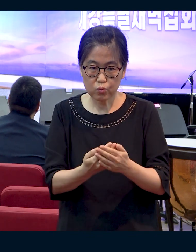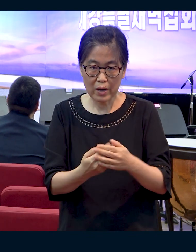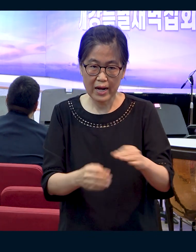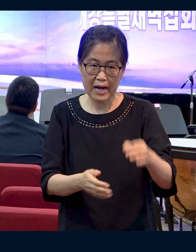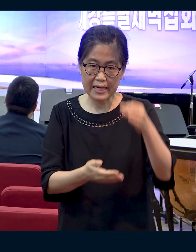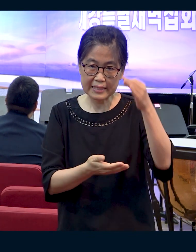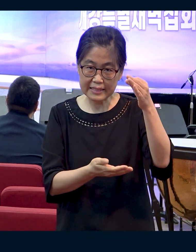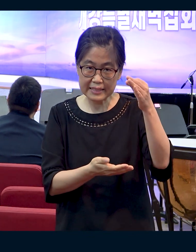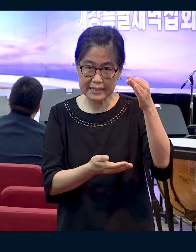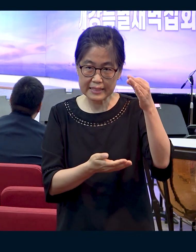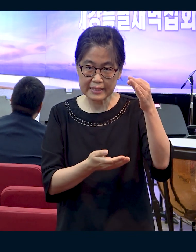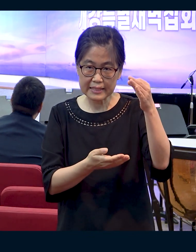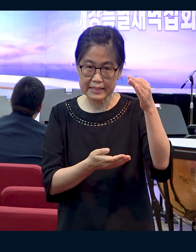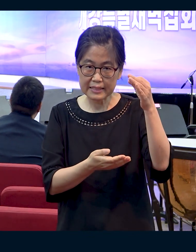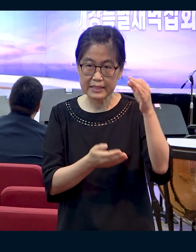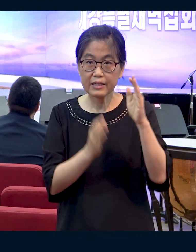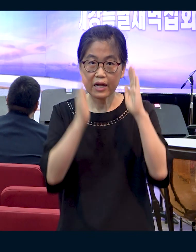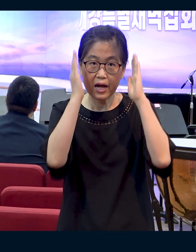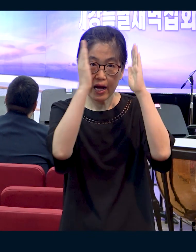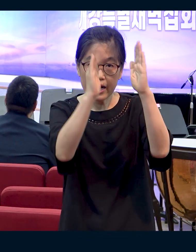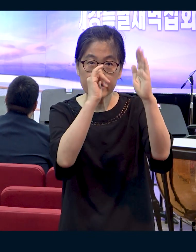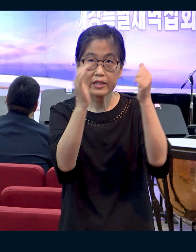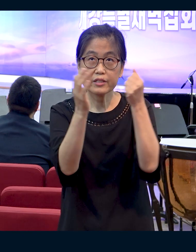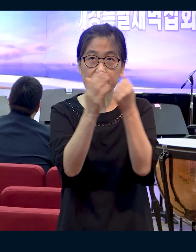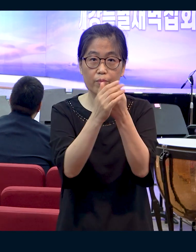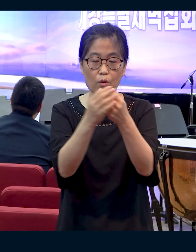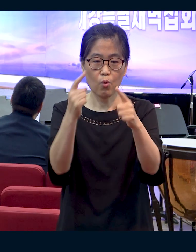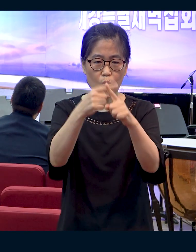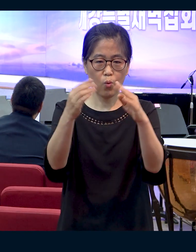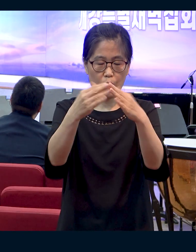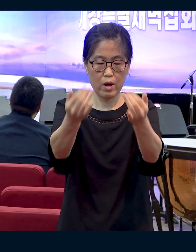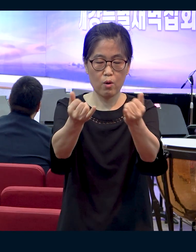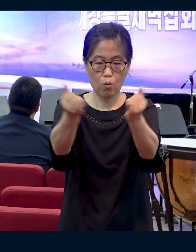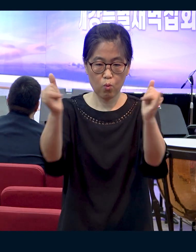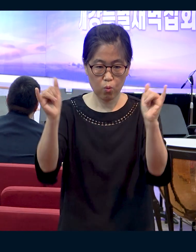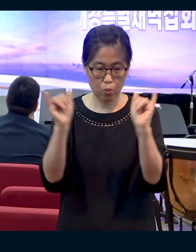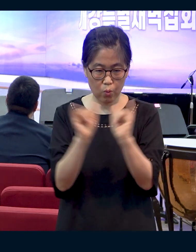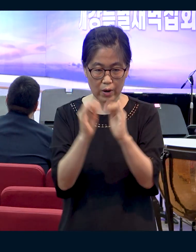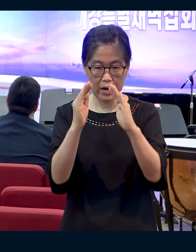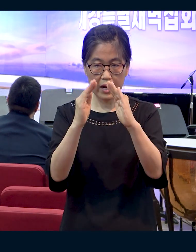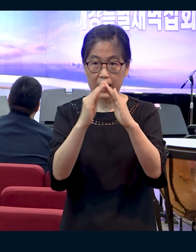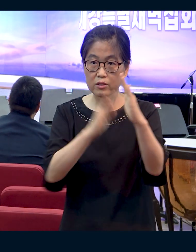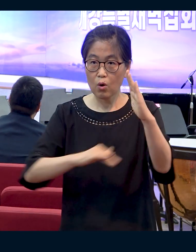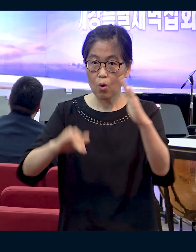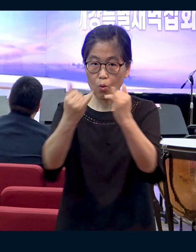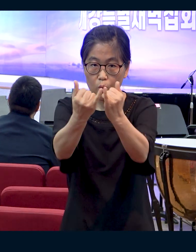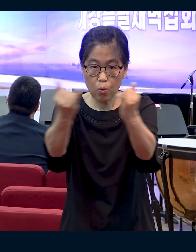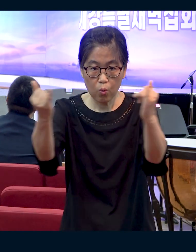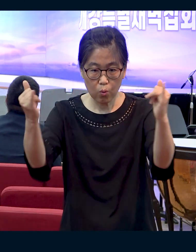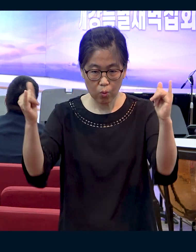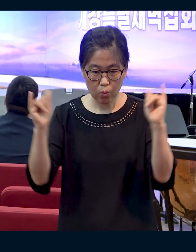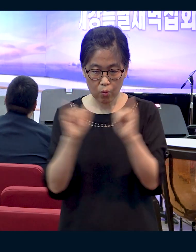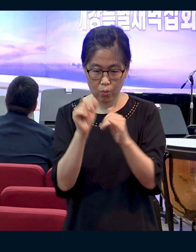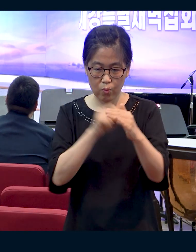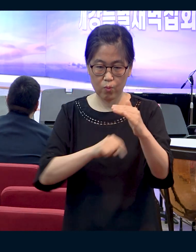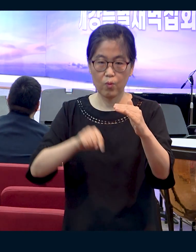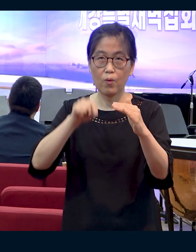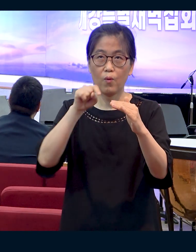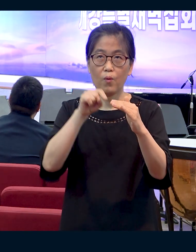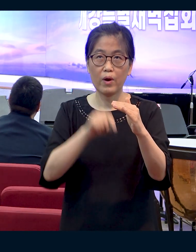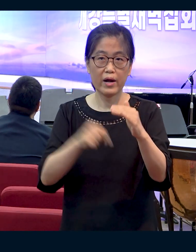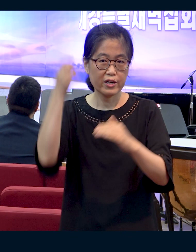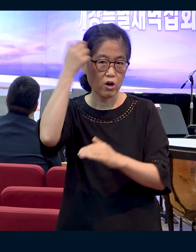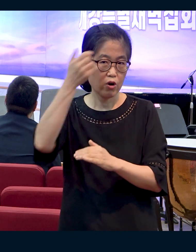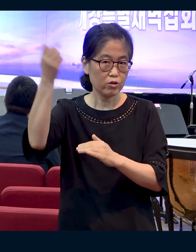할 것이 많습니다. 여기에다가 이 교회 공동체, 우리 가정 공동체, 하나님 공동체는 뭐예요? 여기에다가 뭐예요?